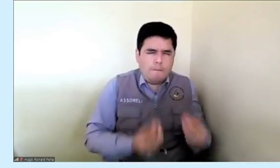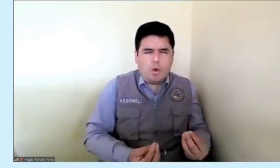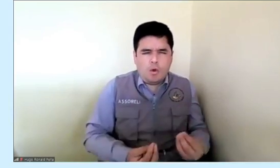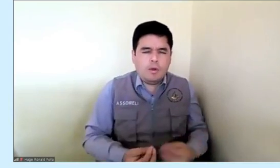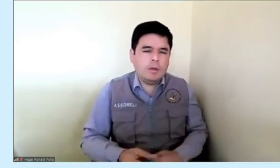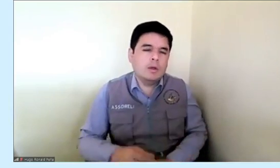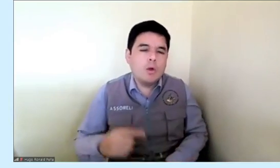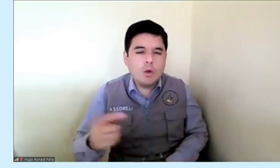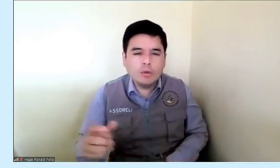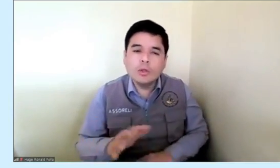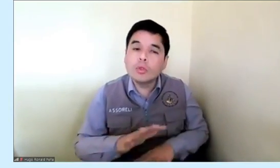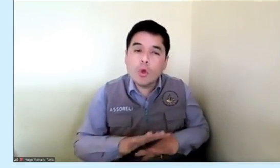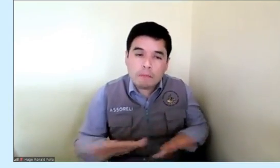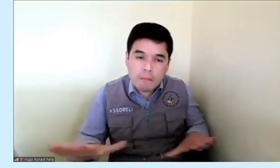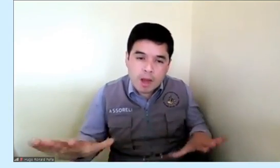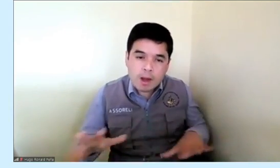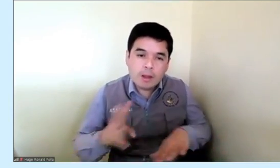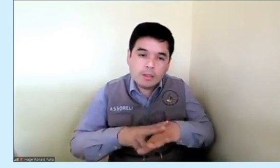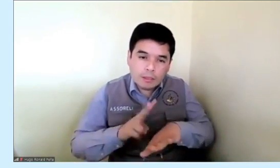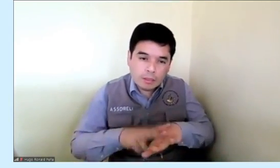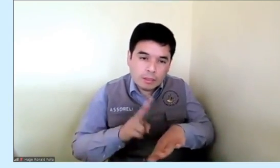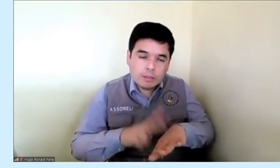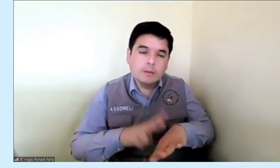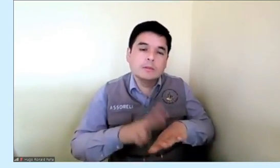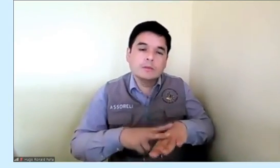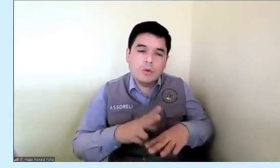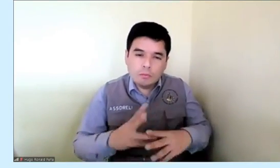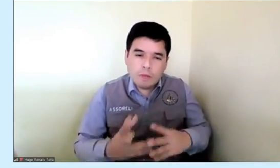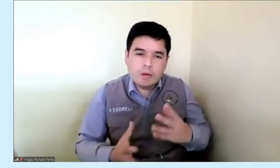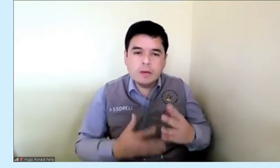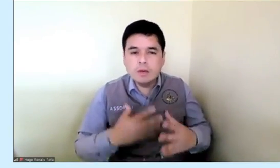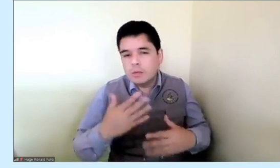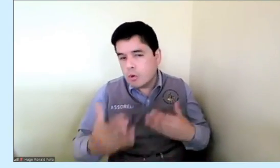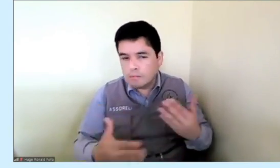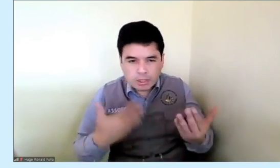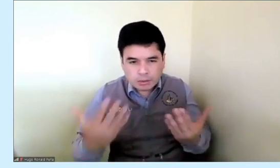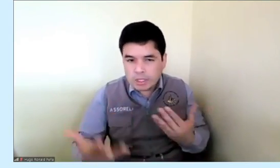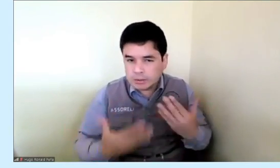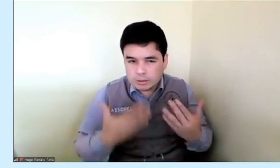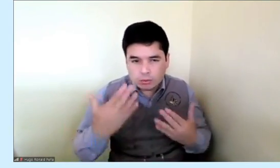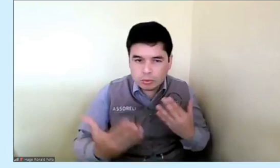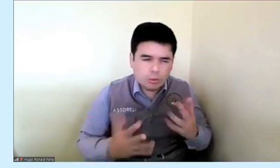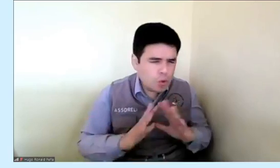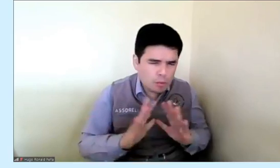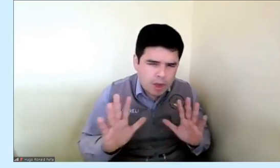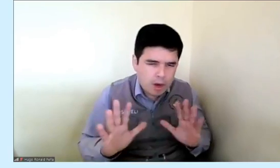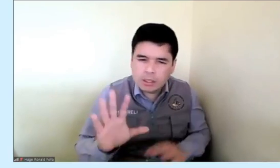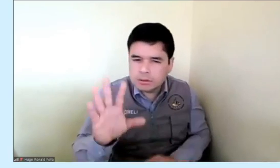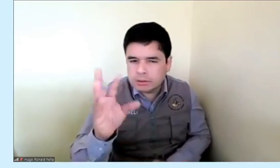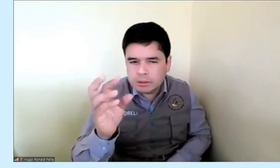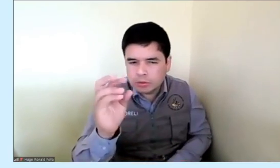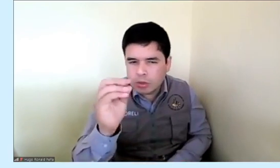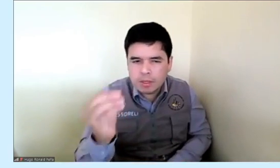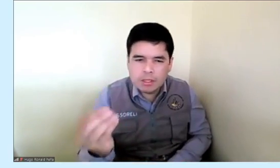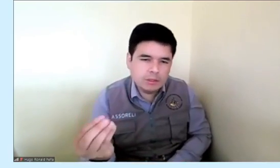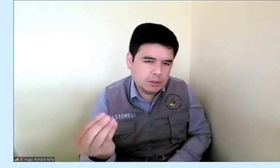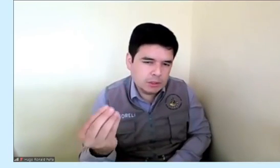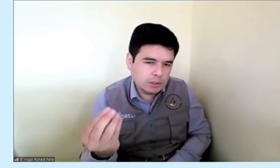manos. ¿Cómo? Y la otra pregunta normal, en una conversación,